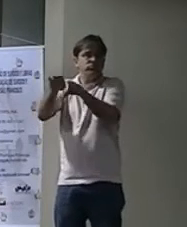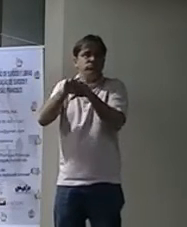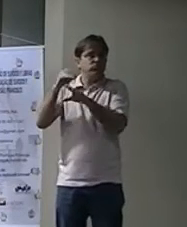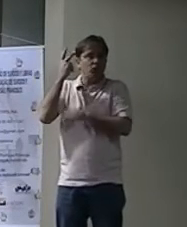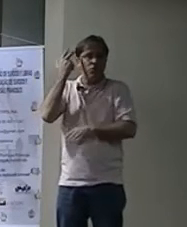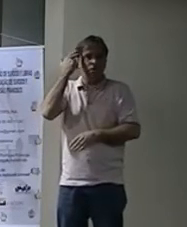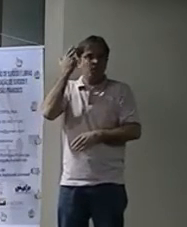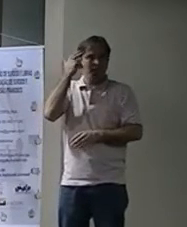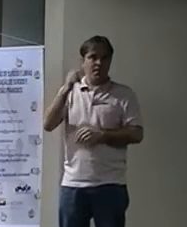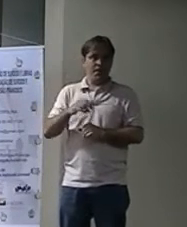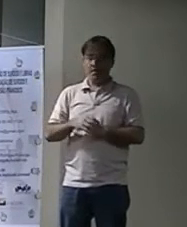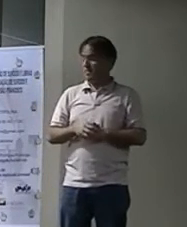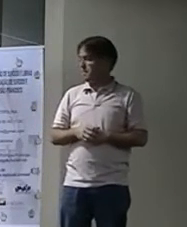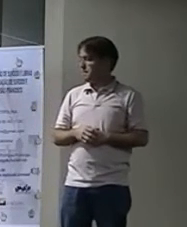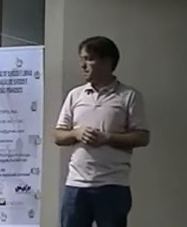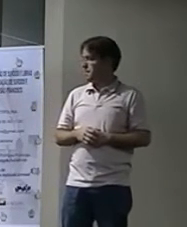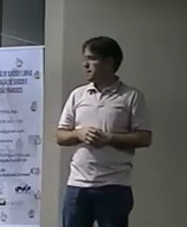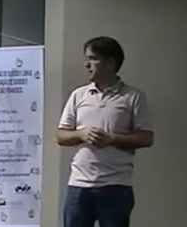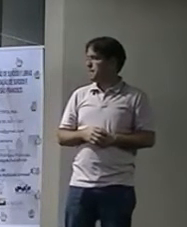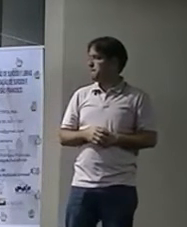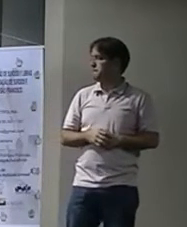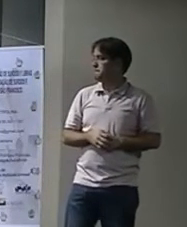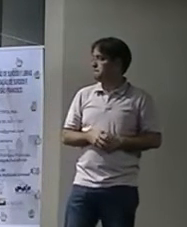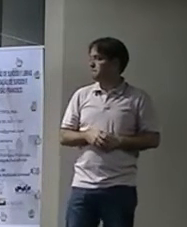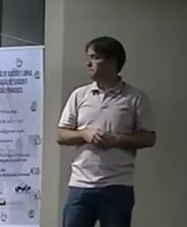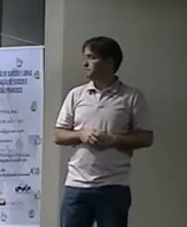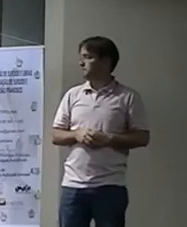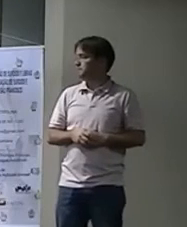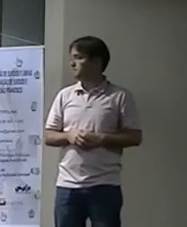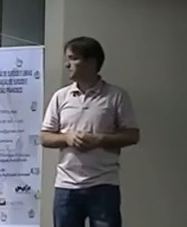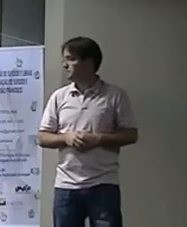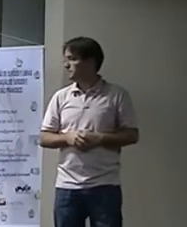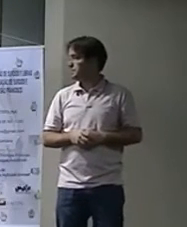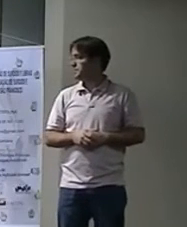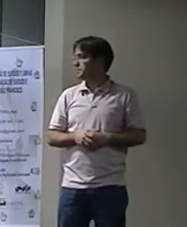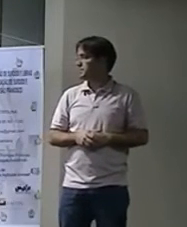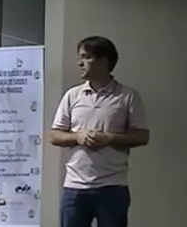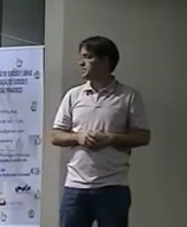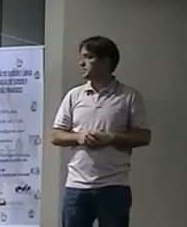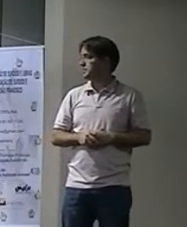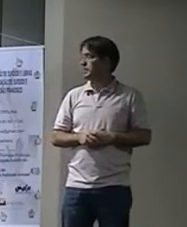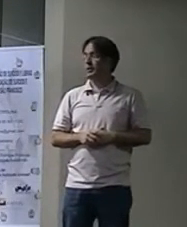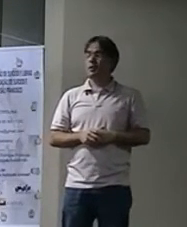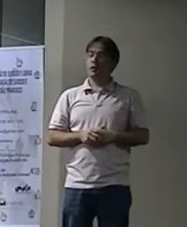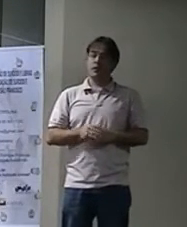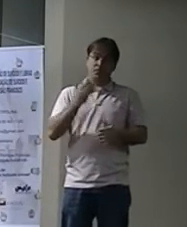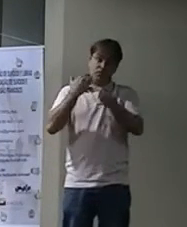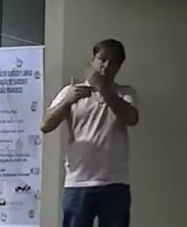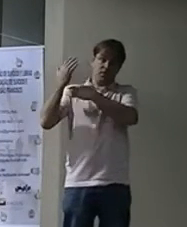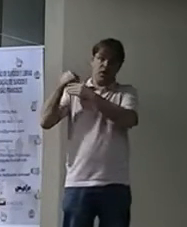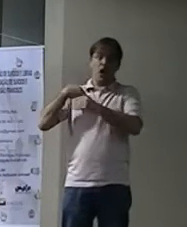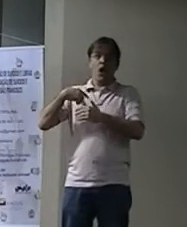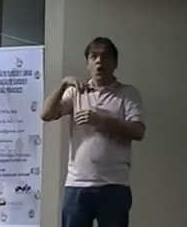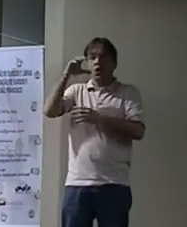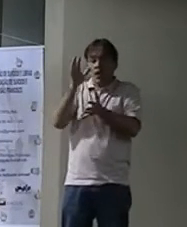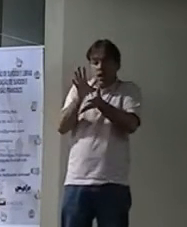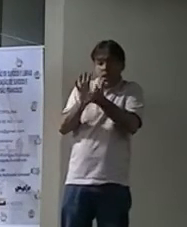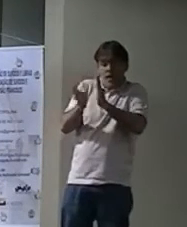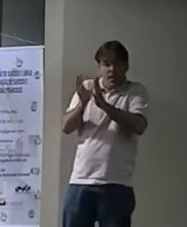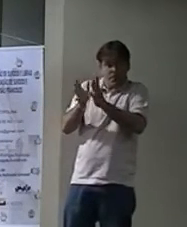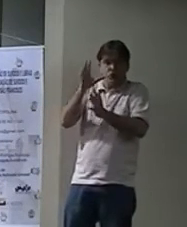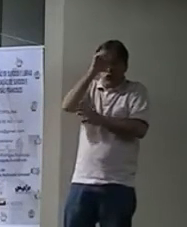o básico, né? E Deus me presenteou com ele, né? Então eu sabia alguma coisa.